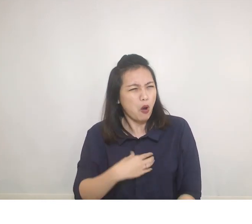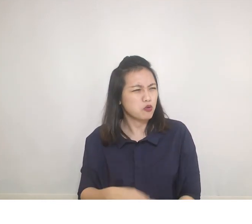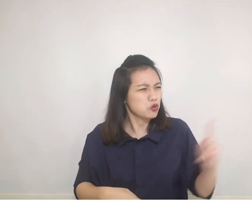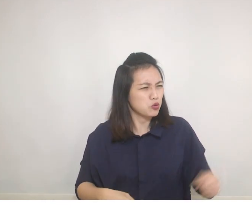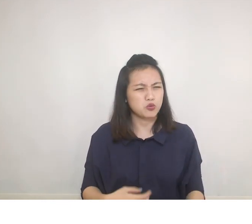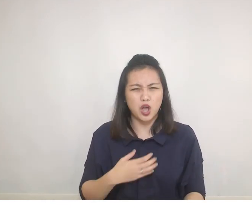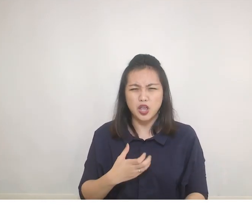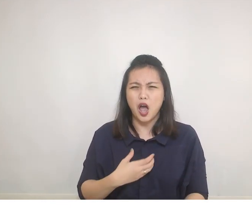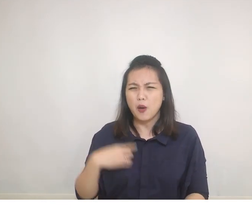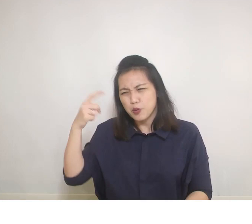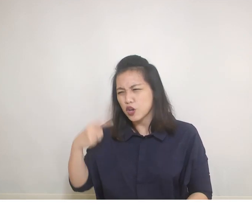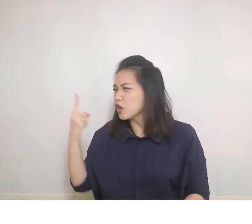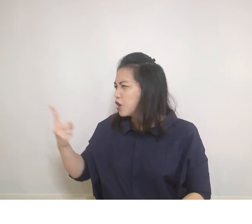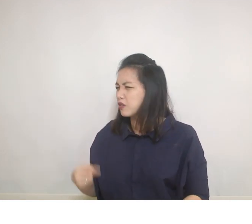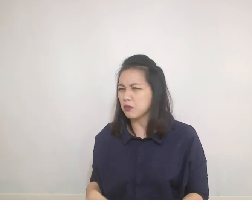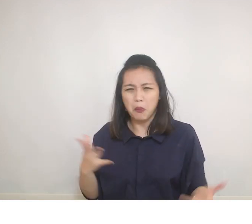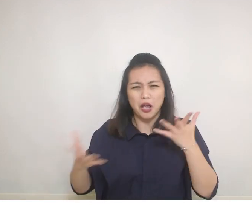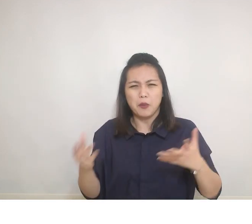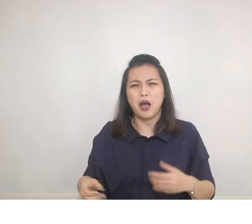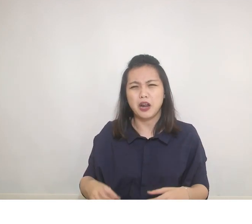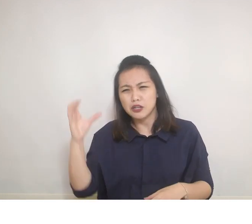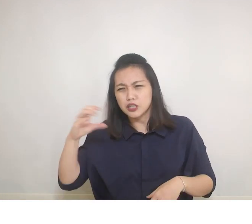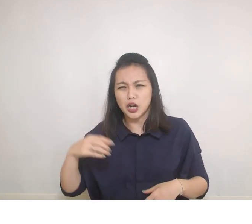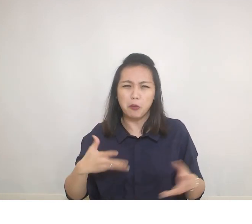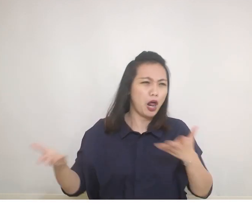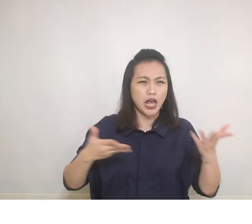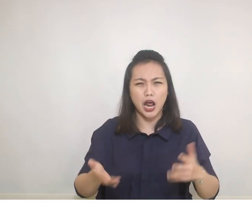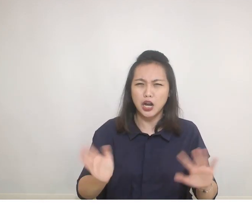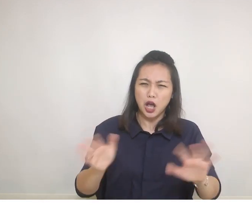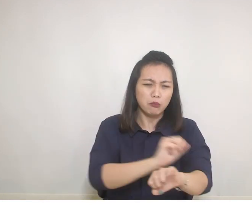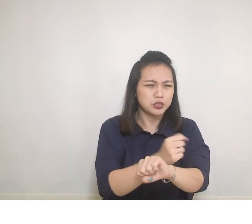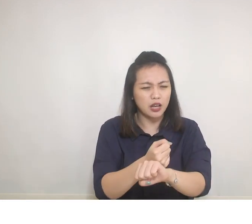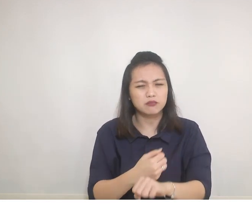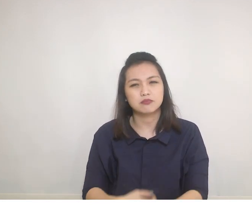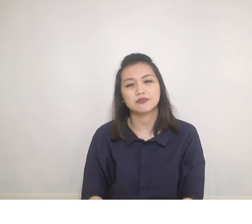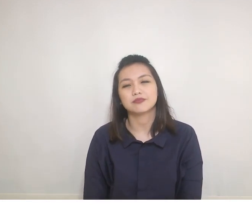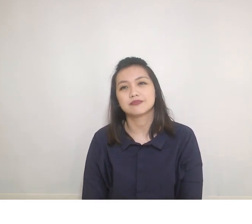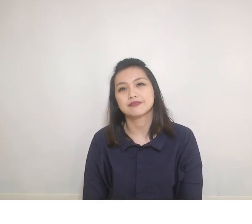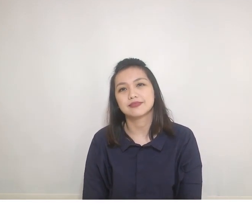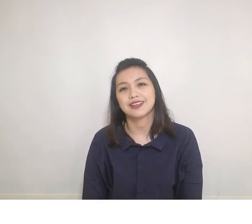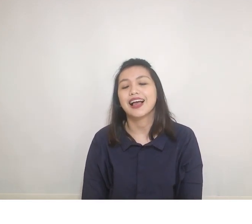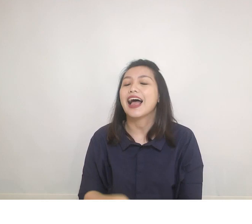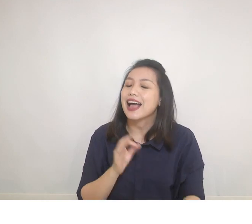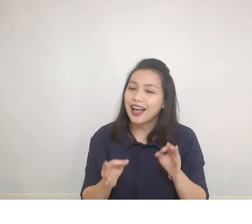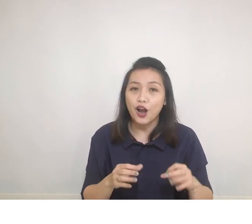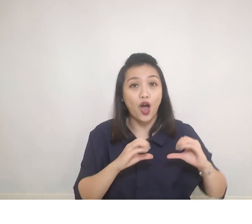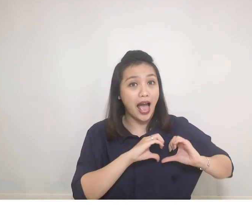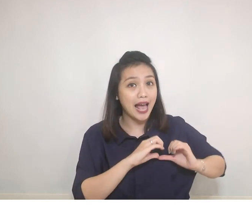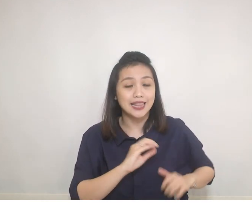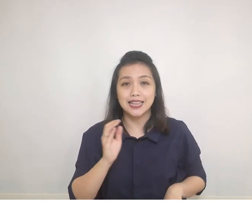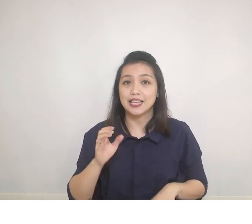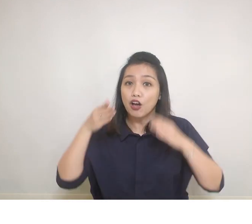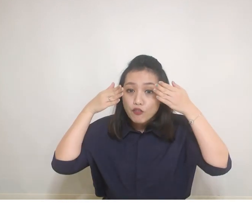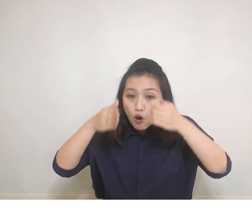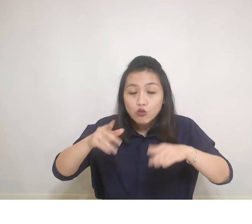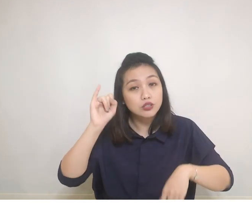Belum sampai disuruh untuk melayani orang lain. Belum loh itu. Apalagi kalau disuruh melayani orang lain, pasti gak kepikir. Makanya ada orang-orang yang